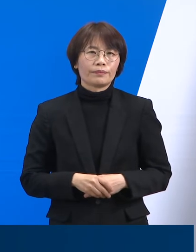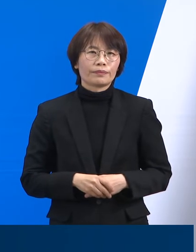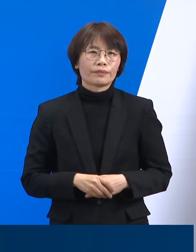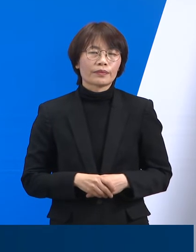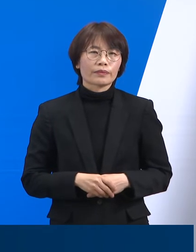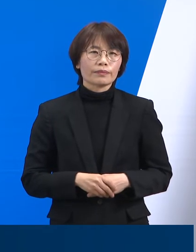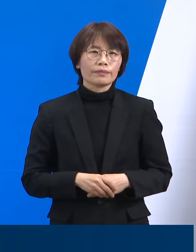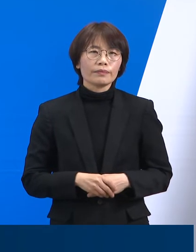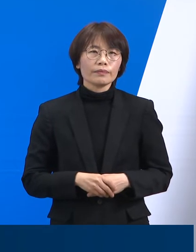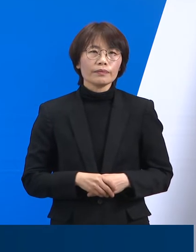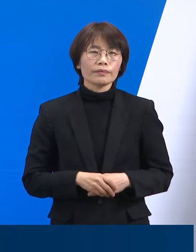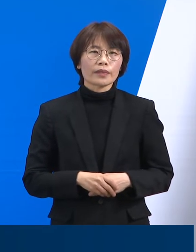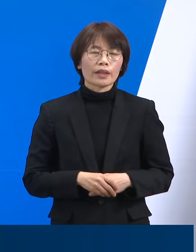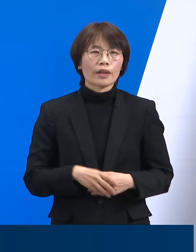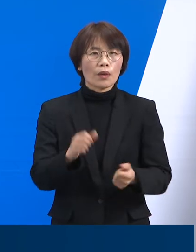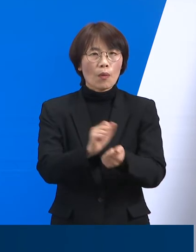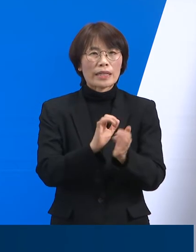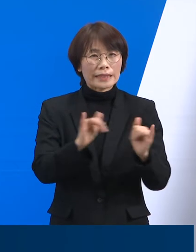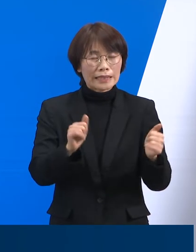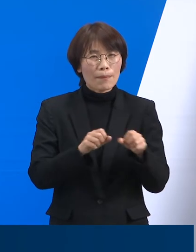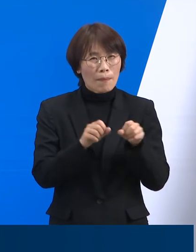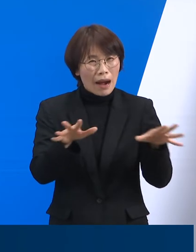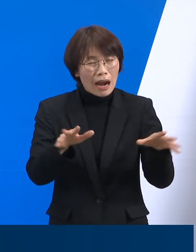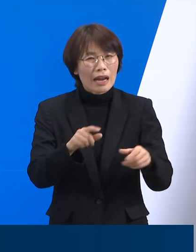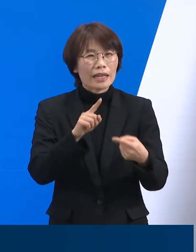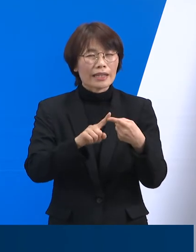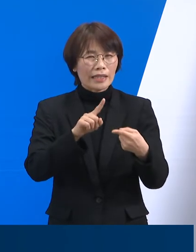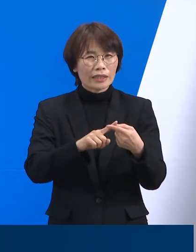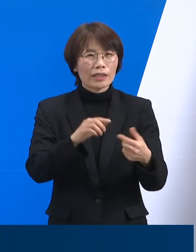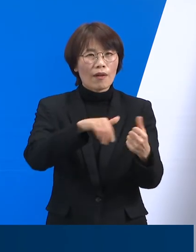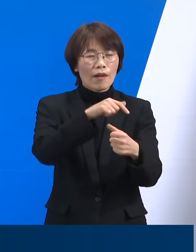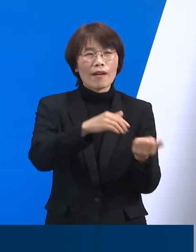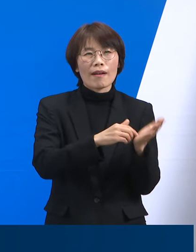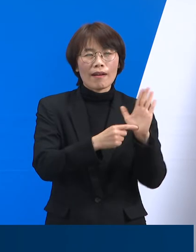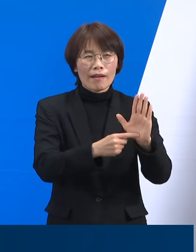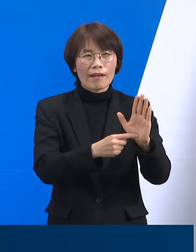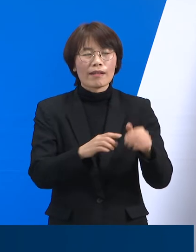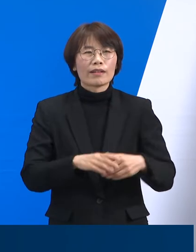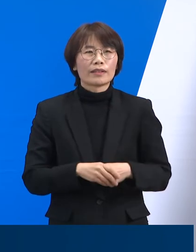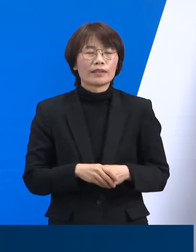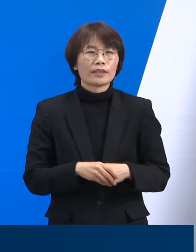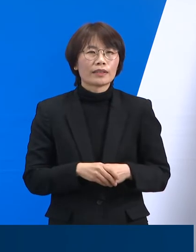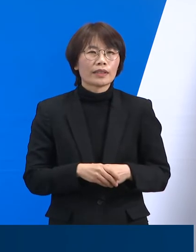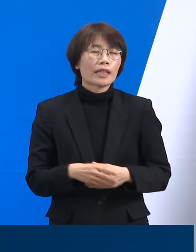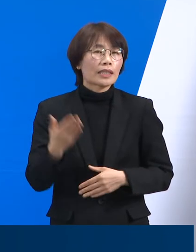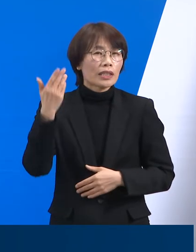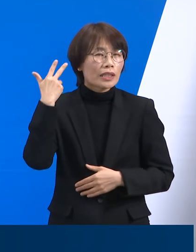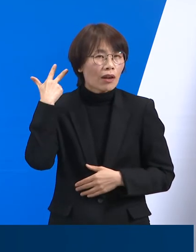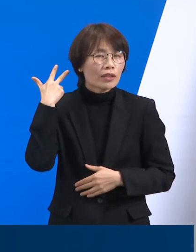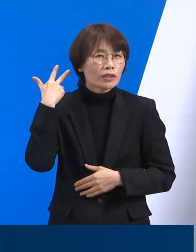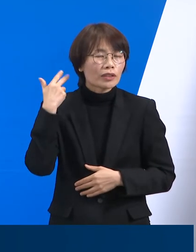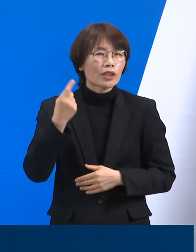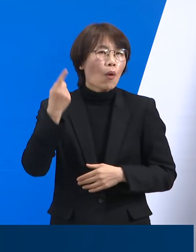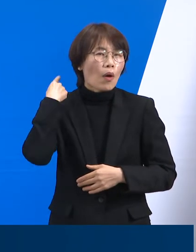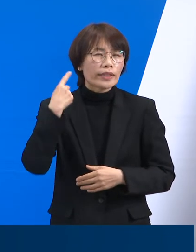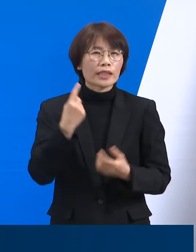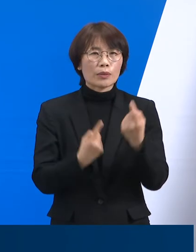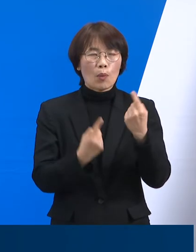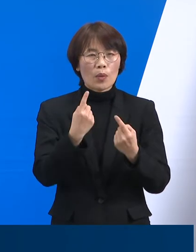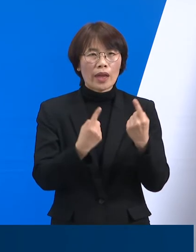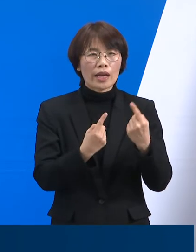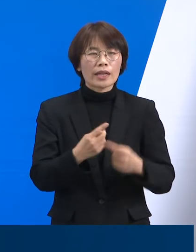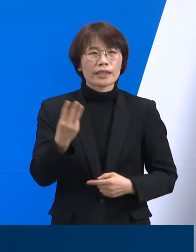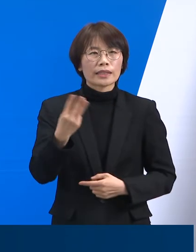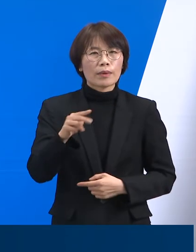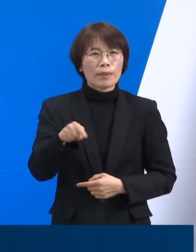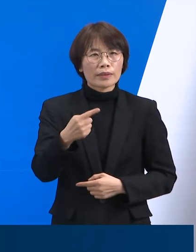다음은 경기도 확진자 발생 현황입니다. 2월 8일 0시 기준 경기도 확진자 수는 전일 오전 0시 대비